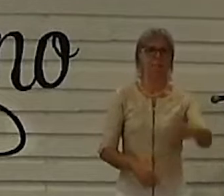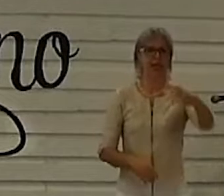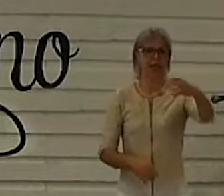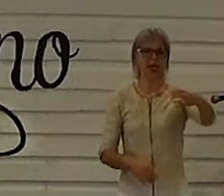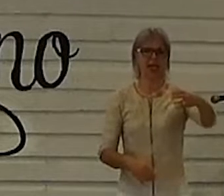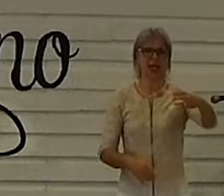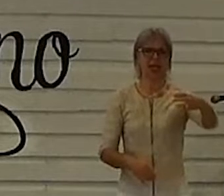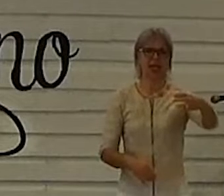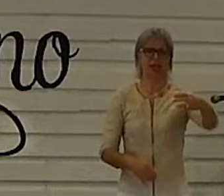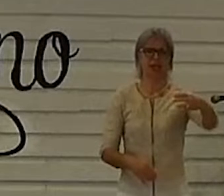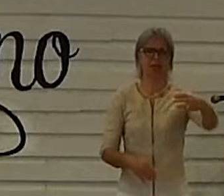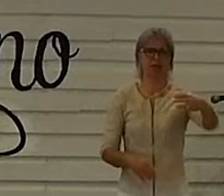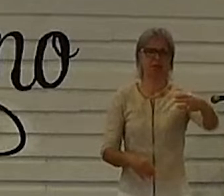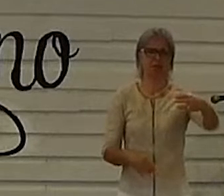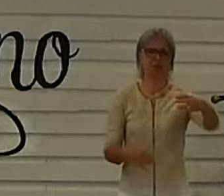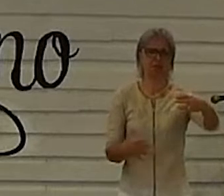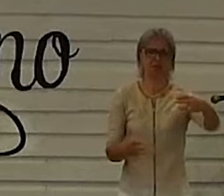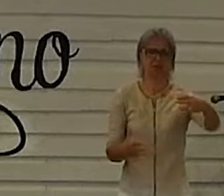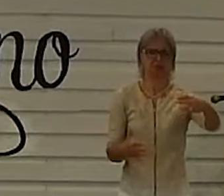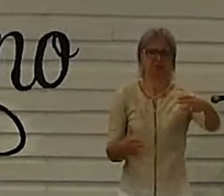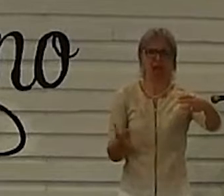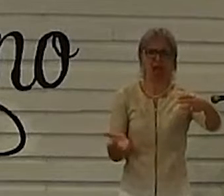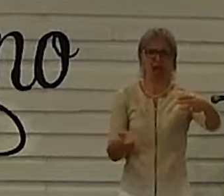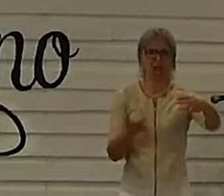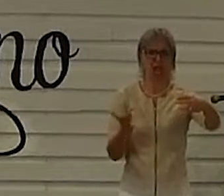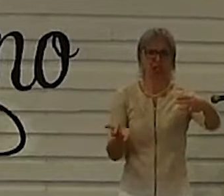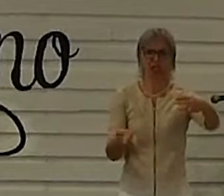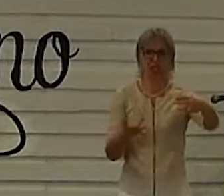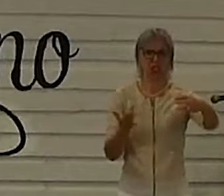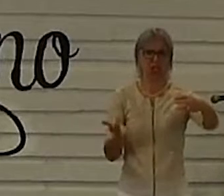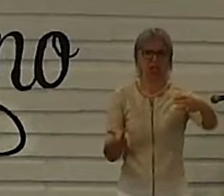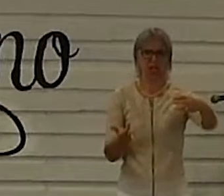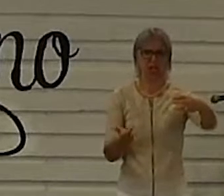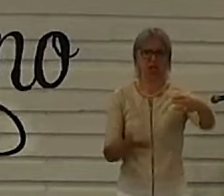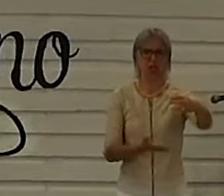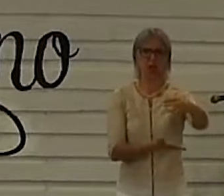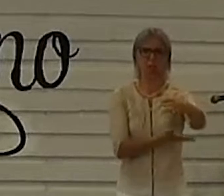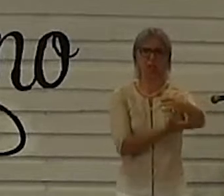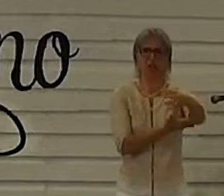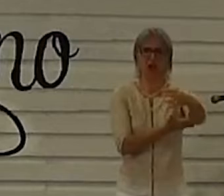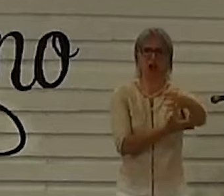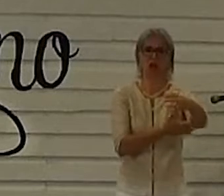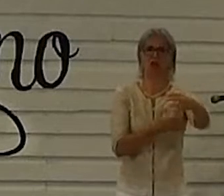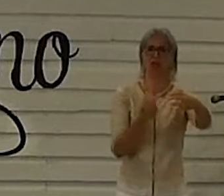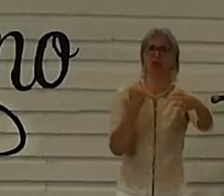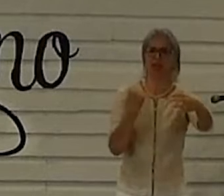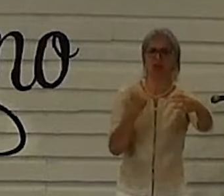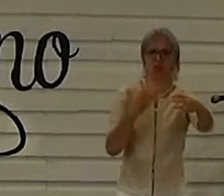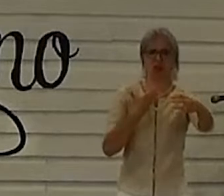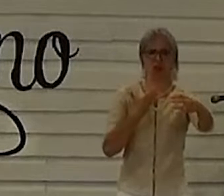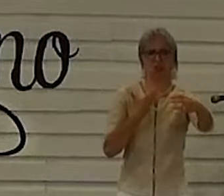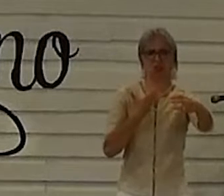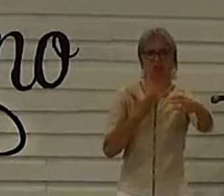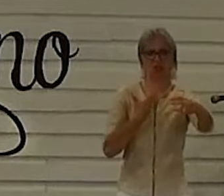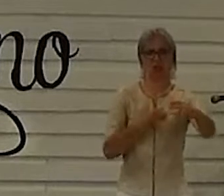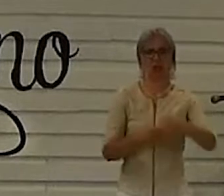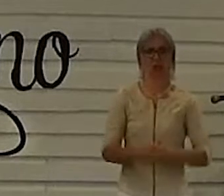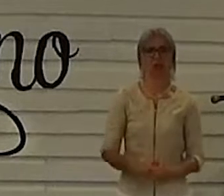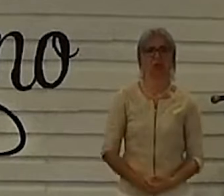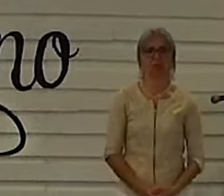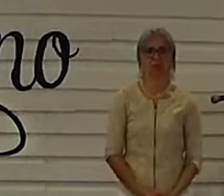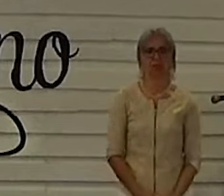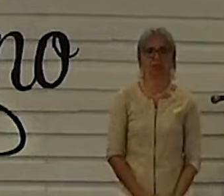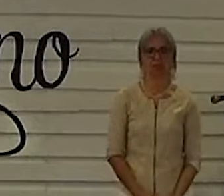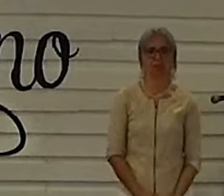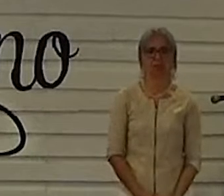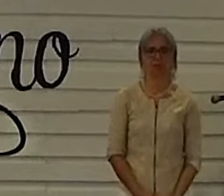Niente. Perché gli diamo il giusto peso. Gli diamo il giusto peso. Che non è niente. Anzi, il